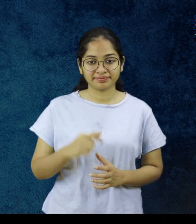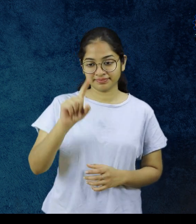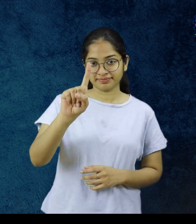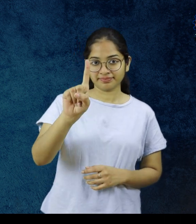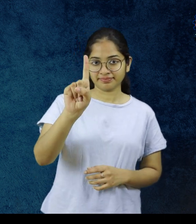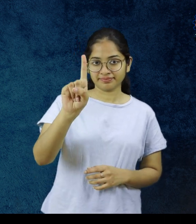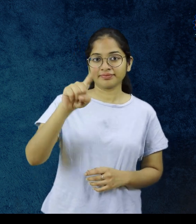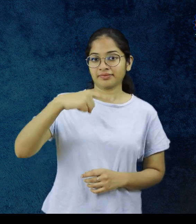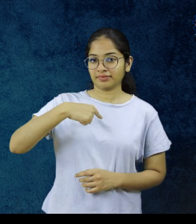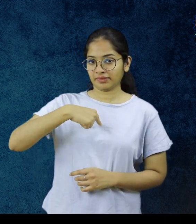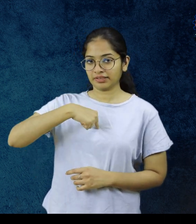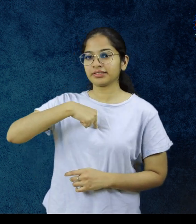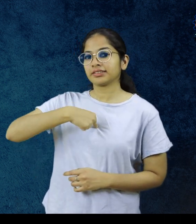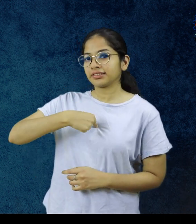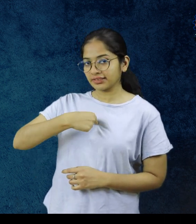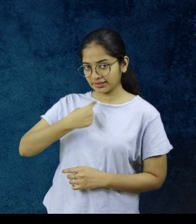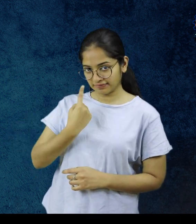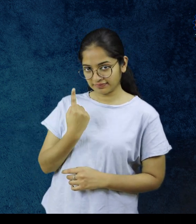यह उंगली इस तरह